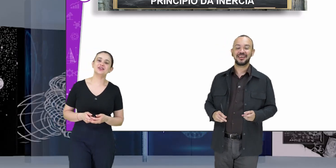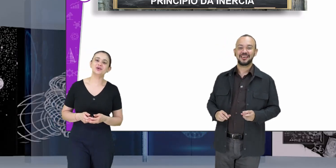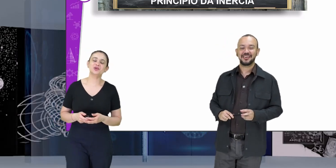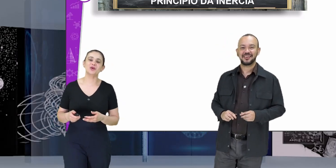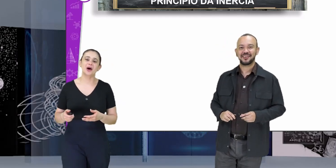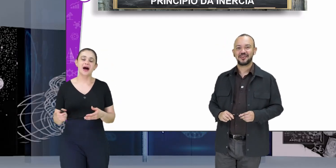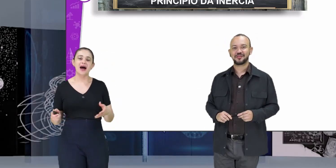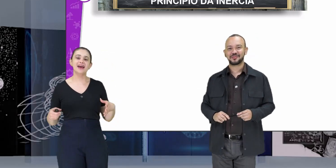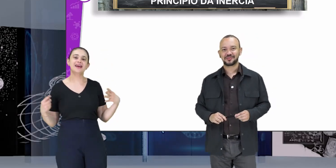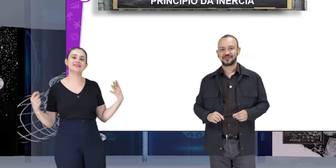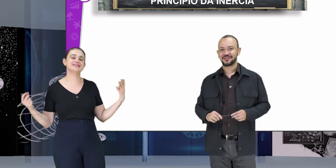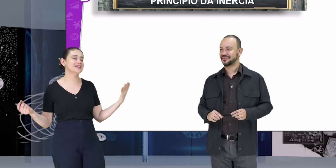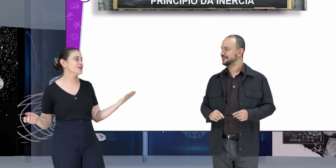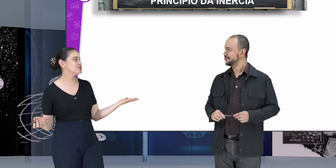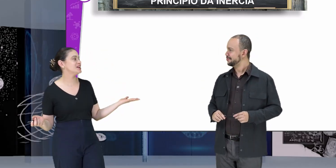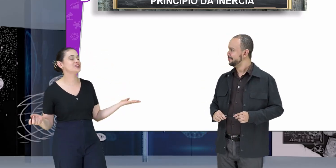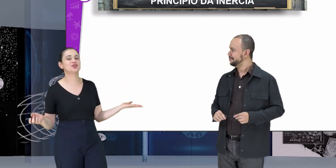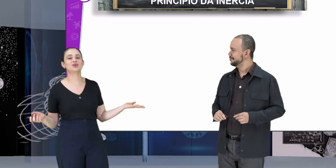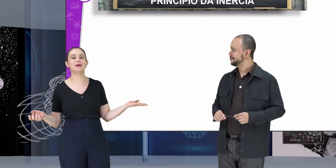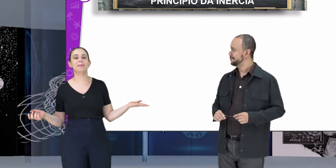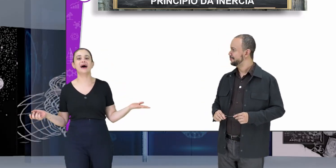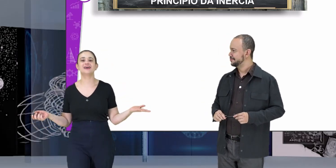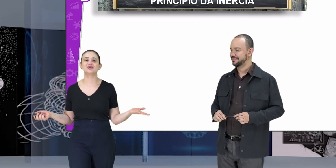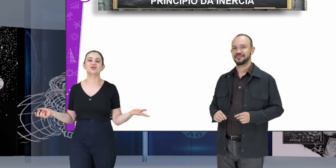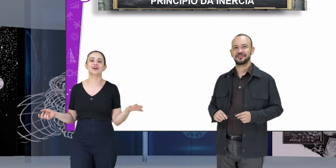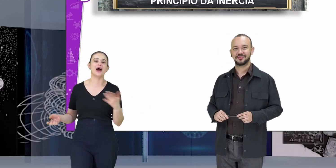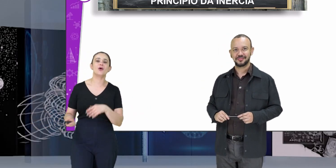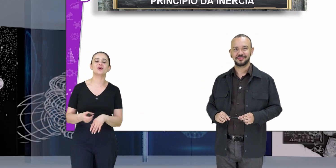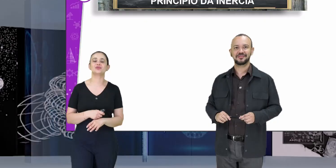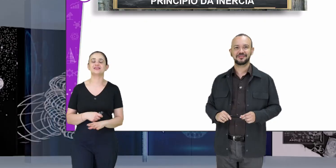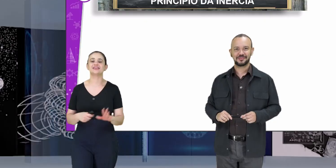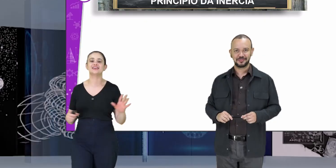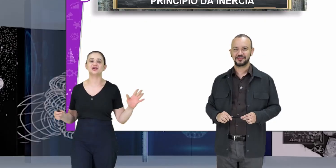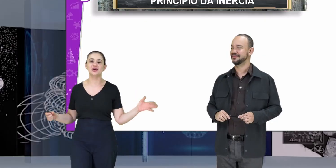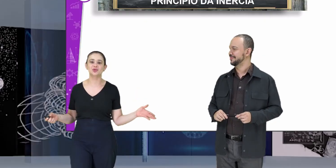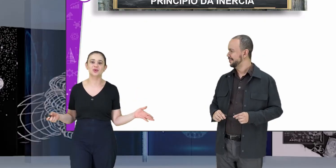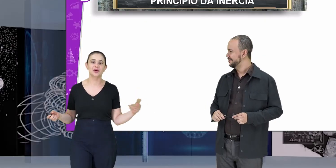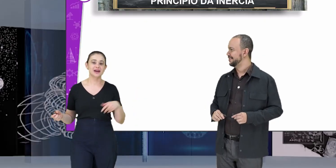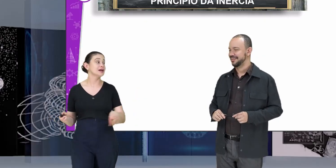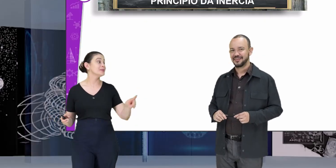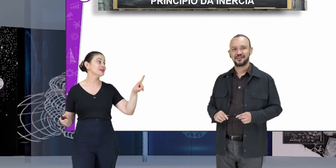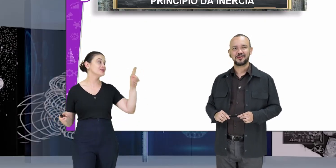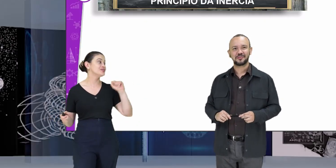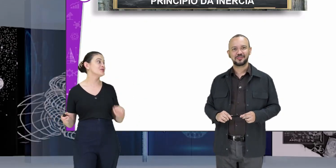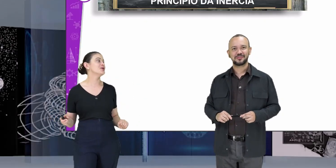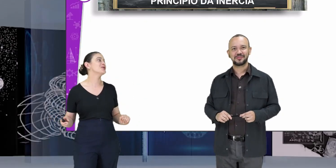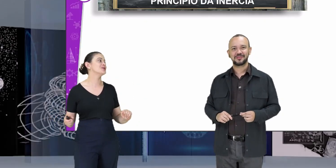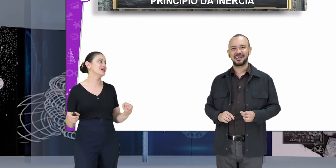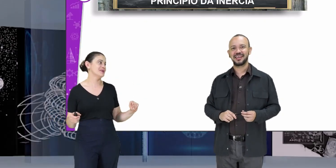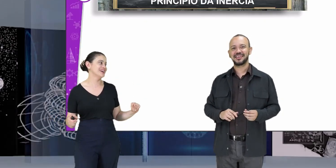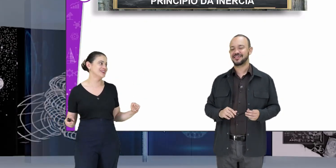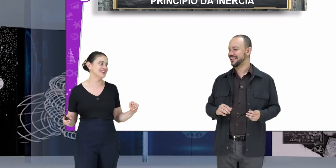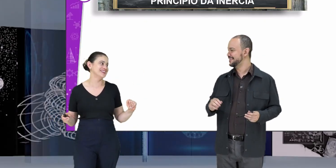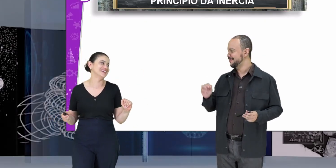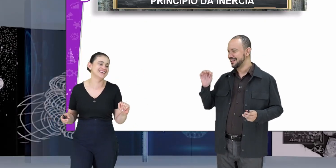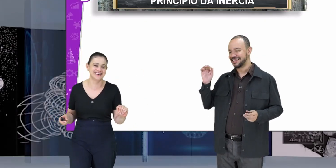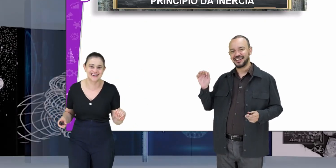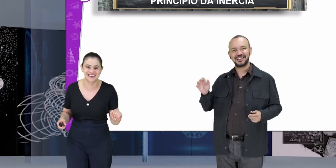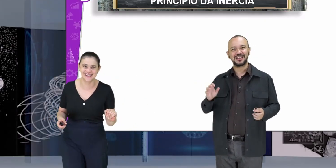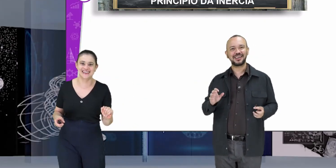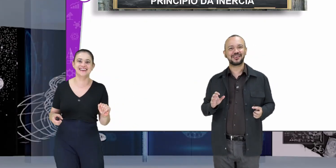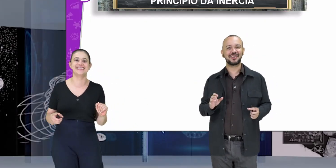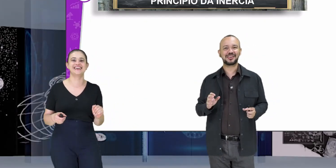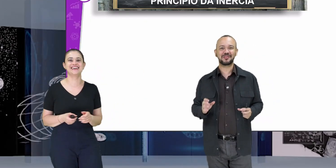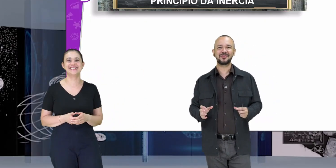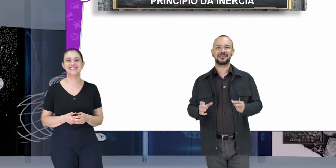de Newton. Aí nasceu, gente, toda a parte do cálculo das leis de Newton. Ainda bem que não foi um coco, né, Michael? Essa é uma